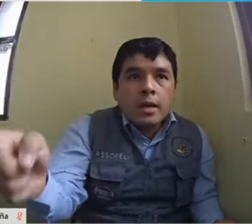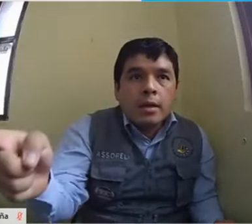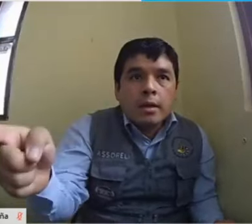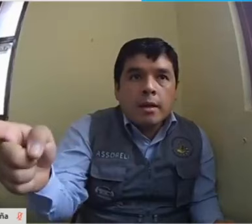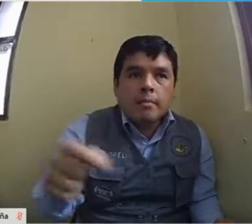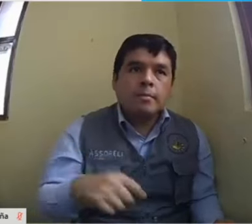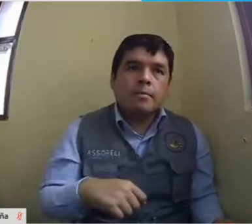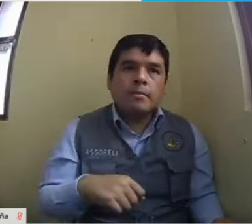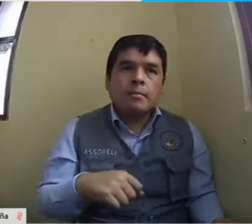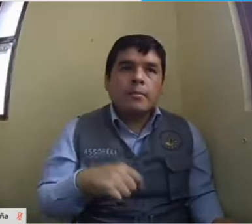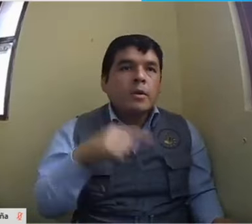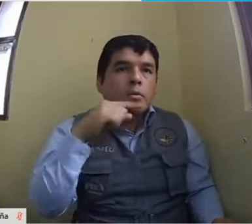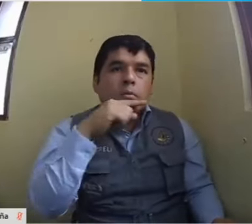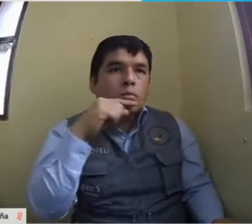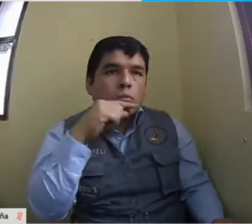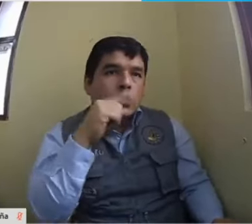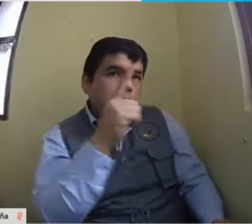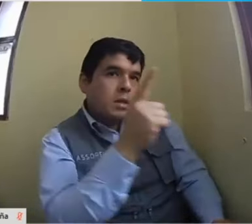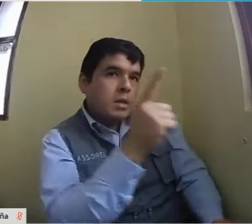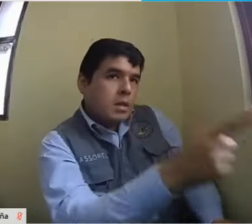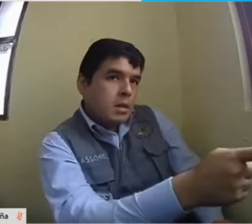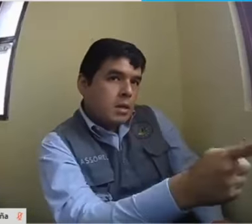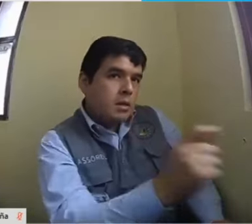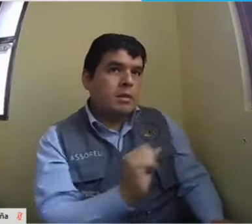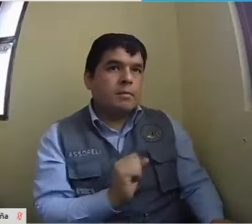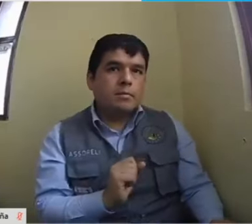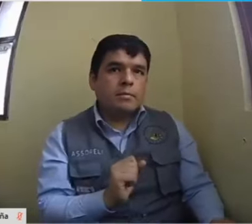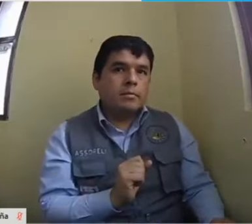la seña de mujer y se señala igual.